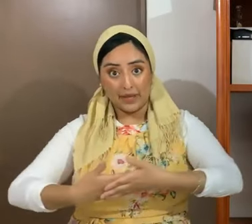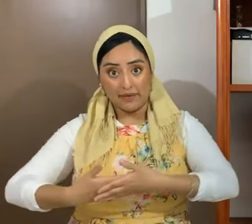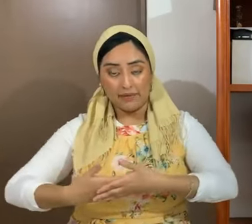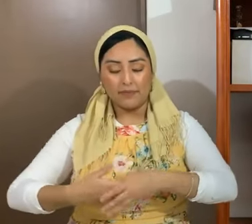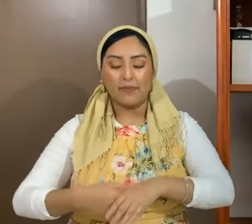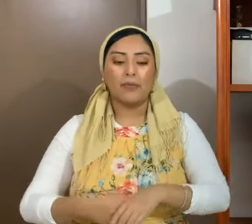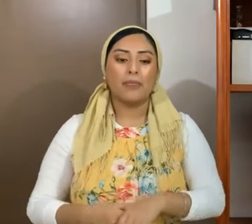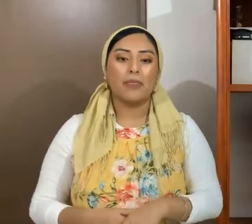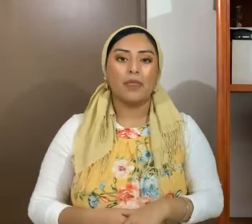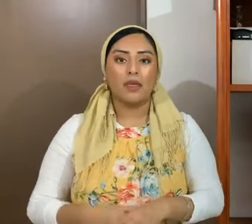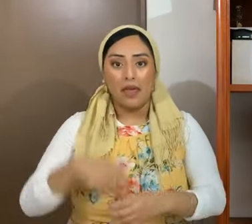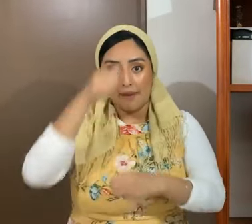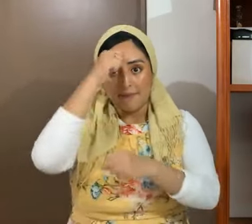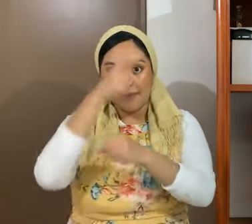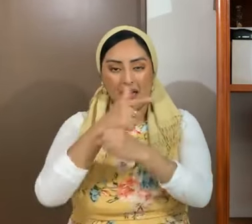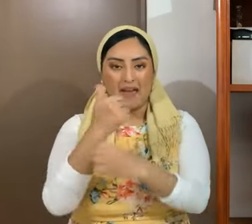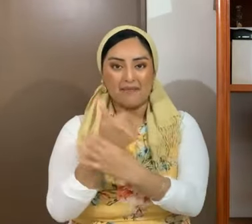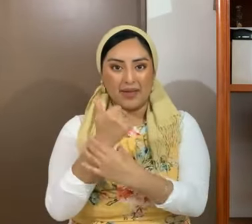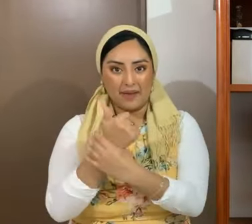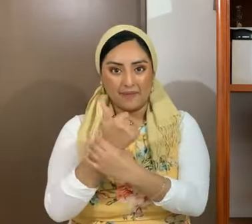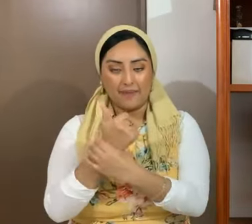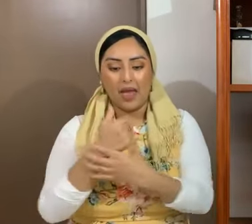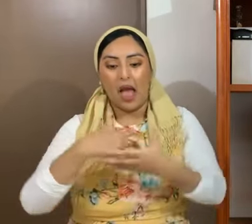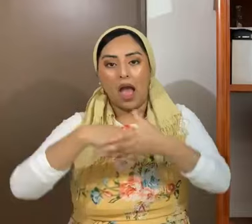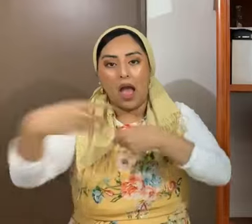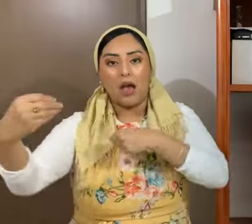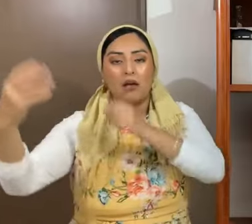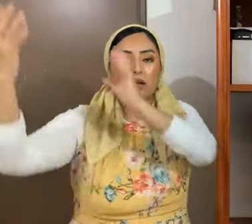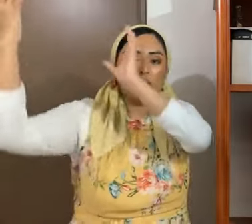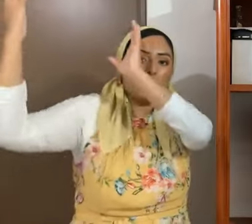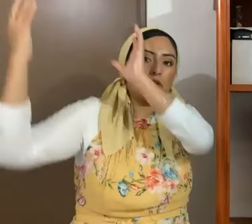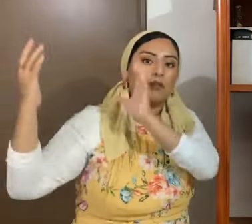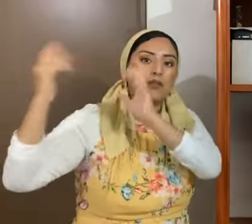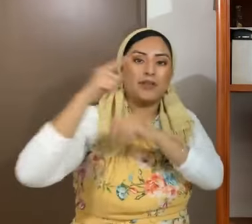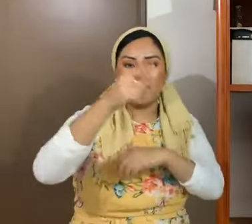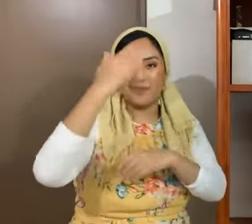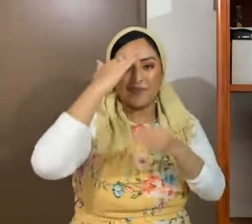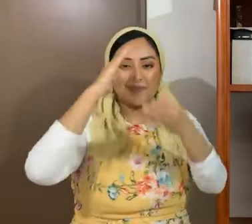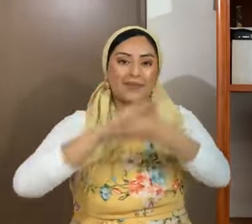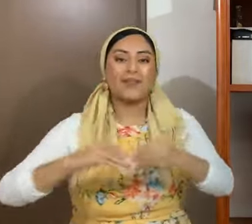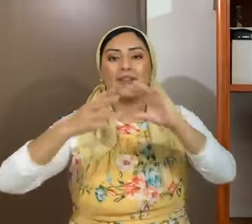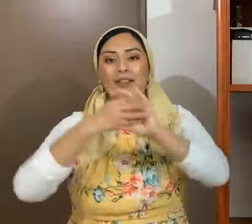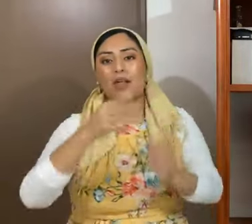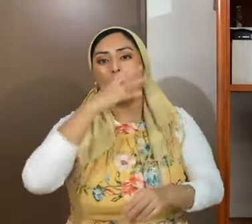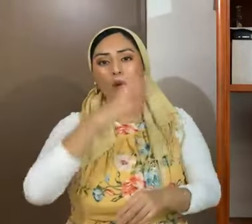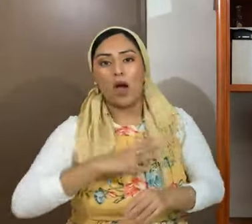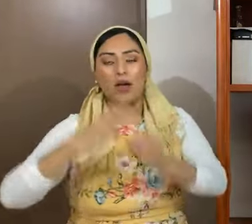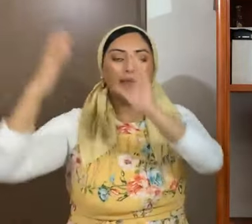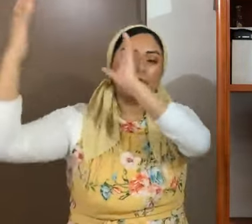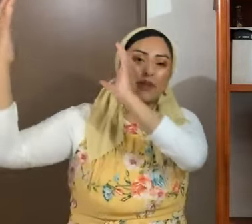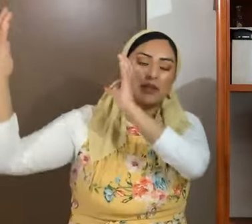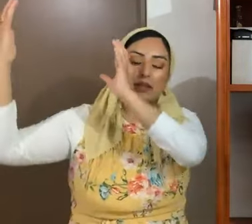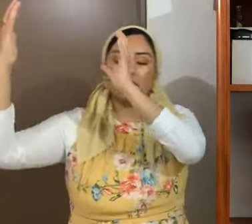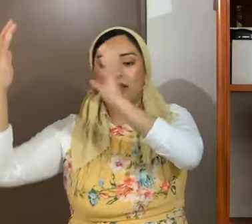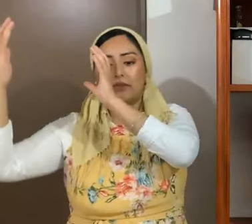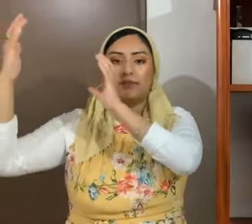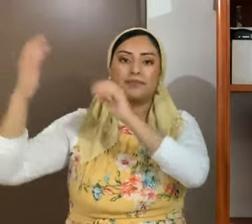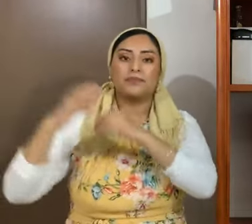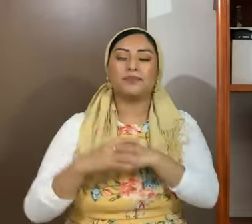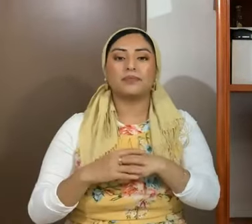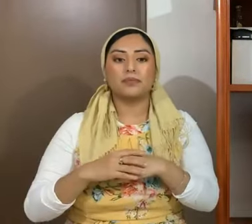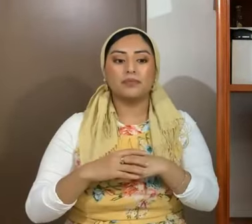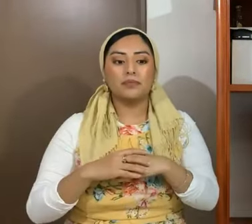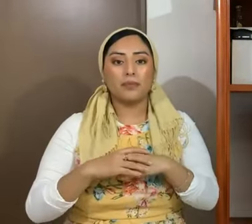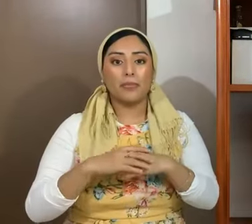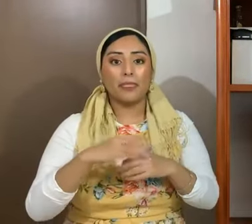hermano de Abraham, la cual salía con su cántaro sobre su hombro. Ustedes ya conocen la historia. Se va Eliezer, Abraham dice, ve